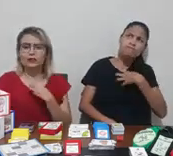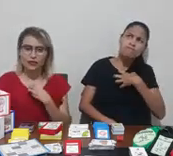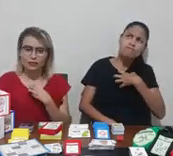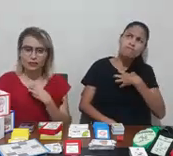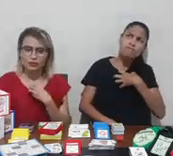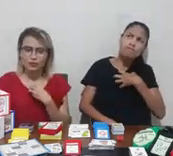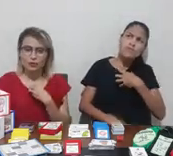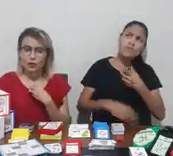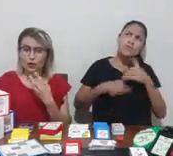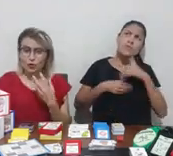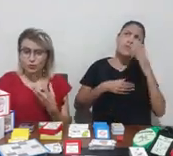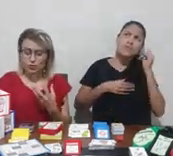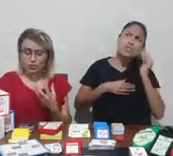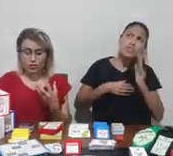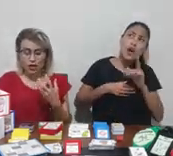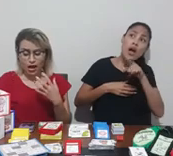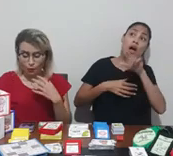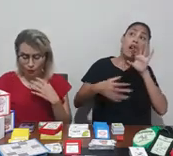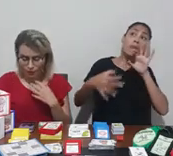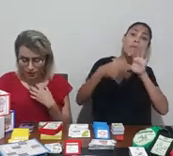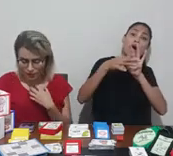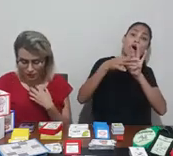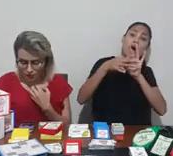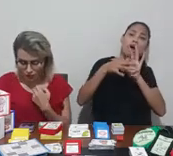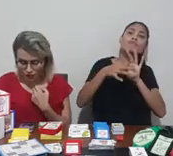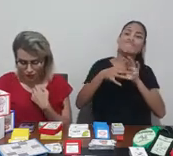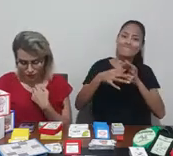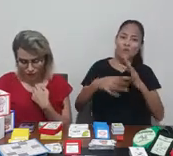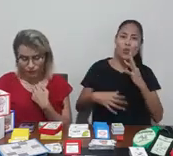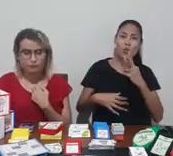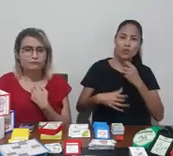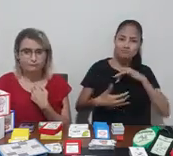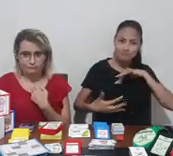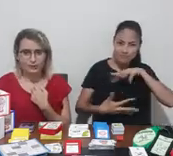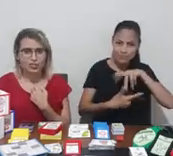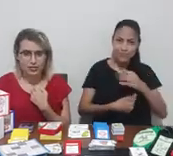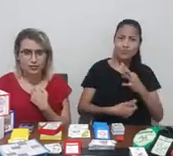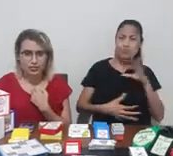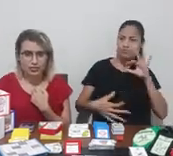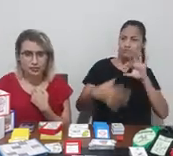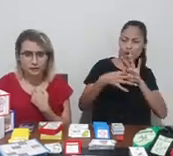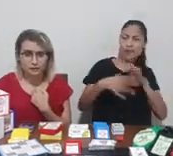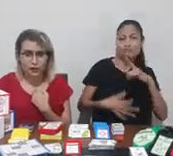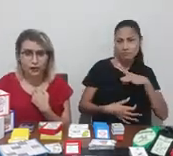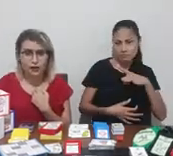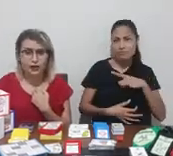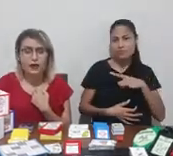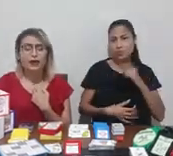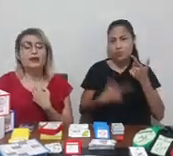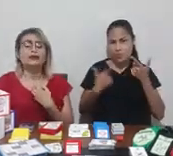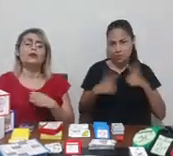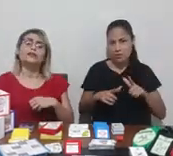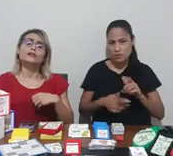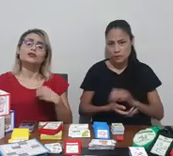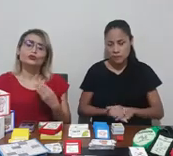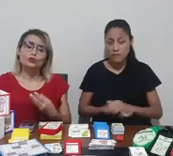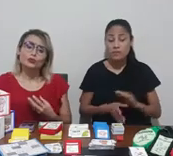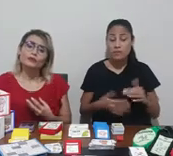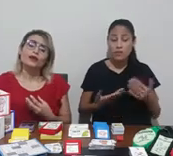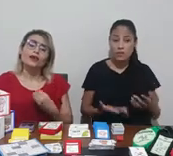já internalizou, ou seja, ao conhecimento de mundo já existente, ok? Então,